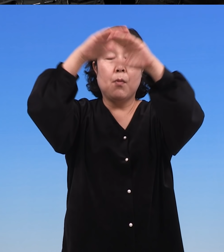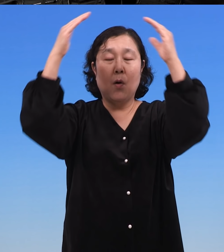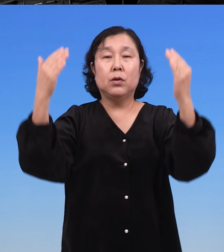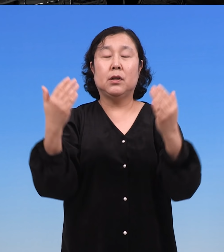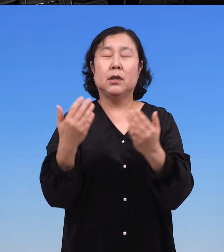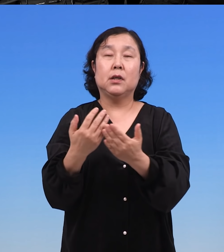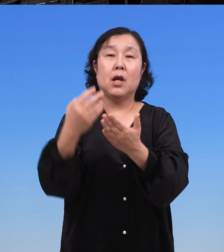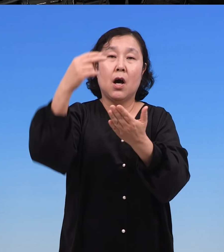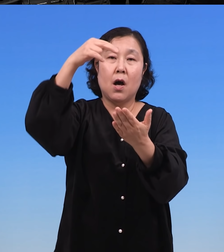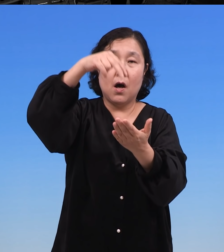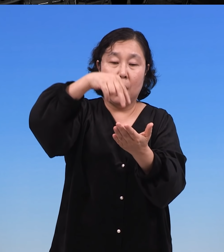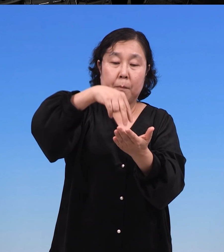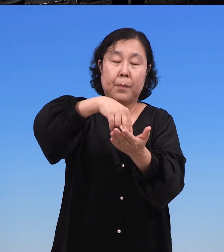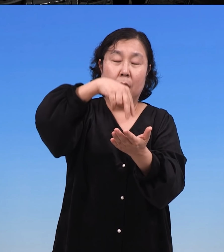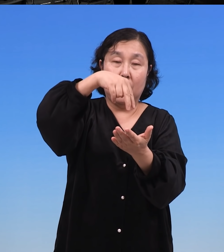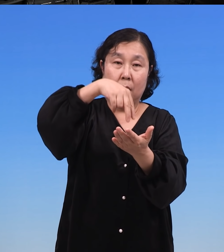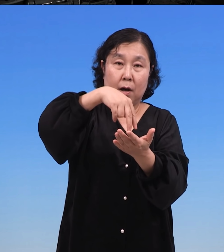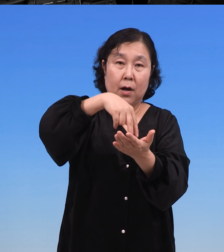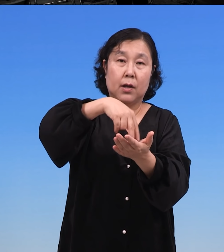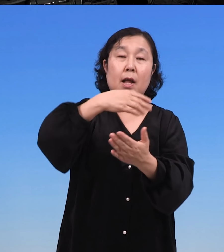내 모든 형편